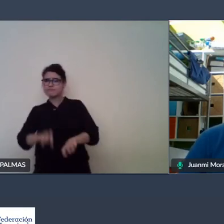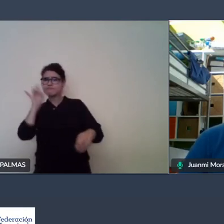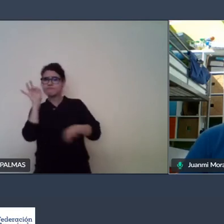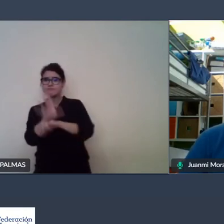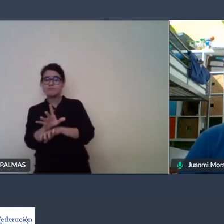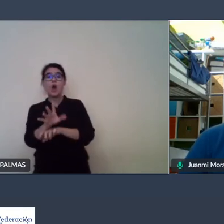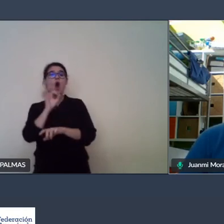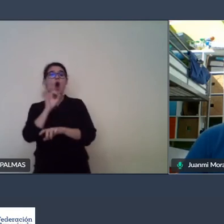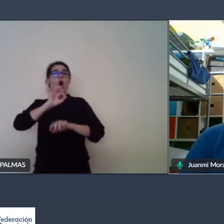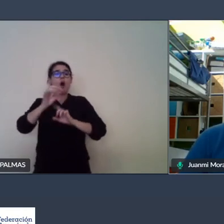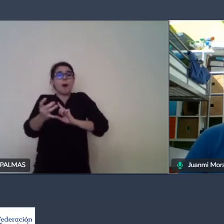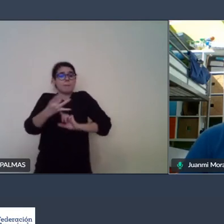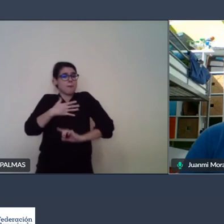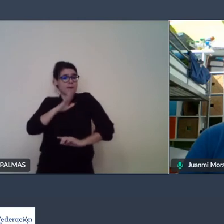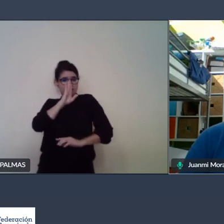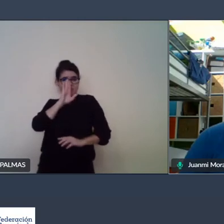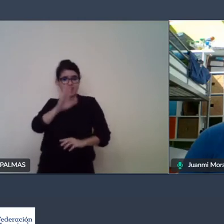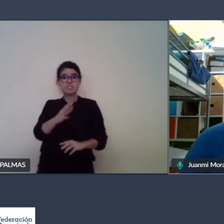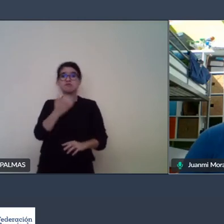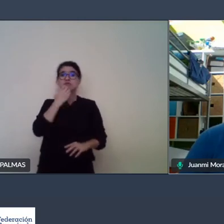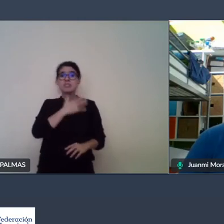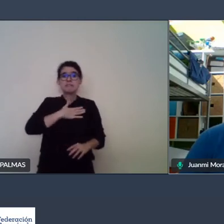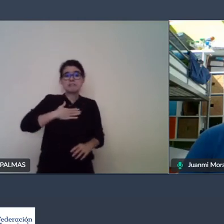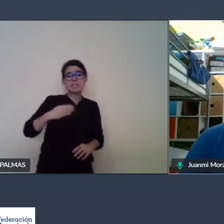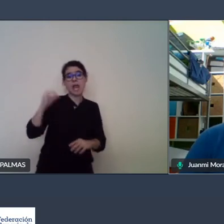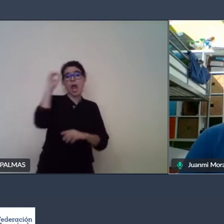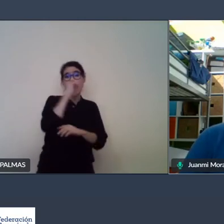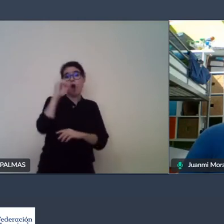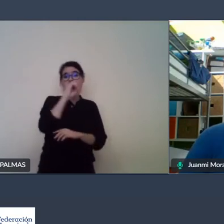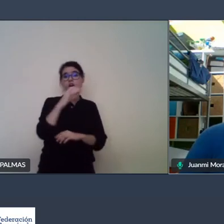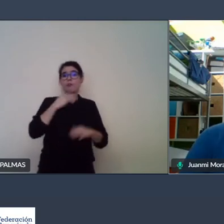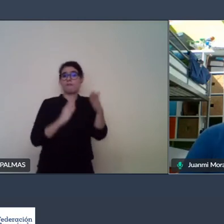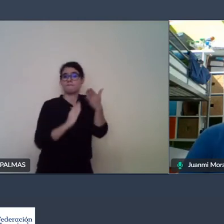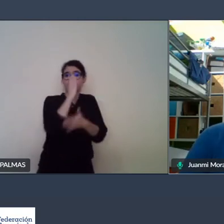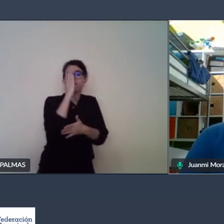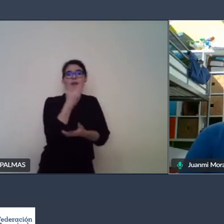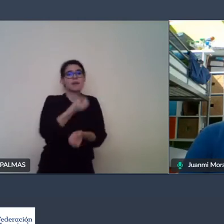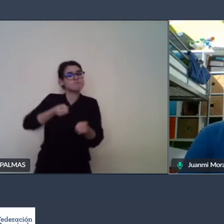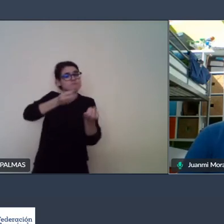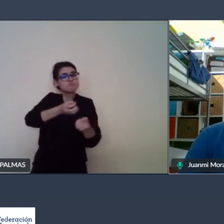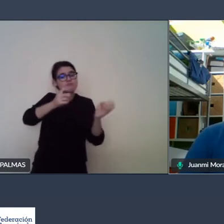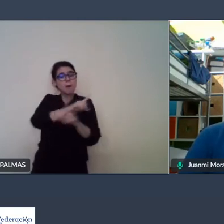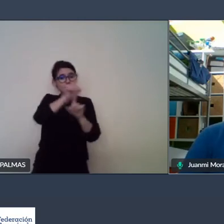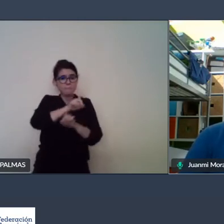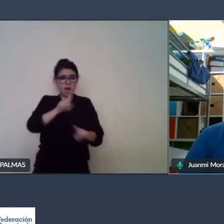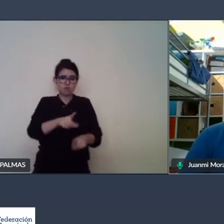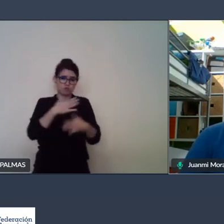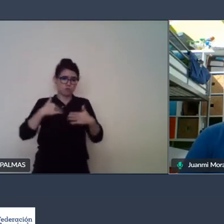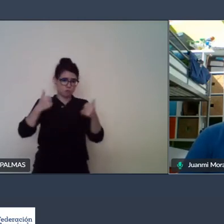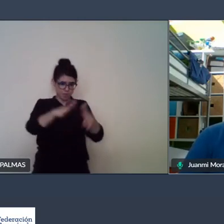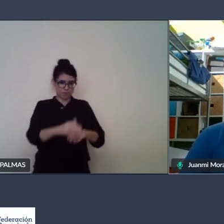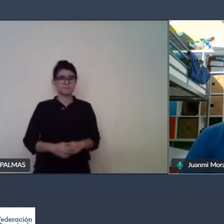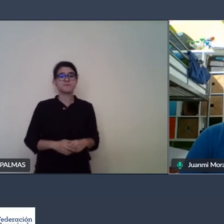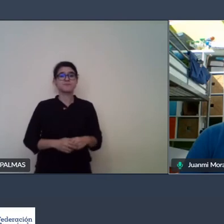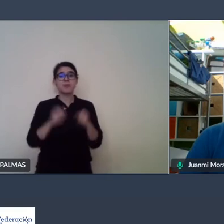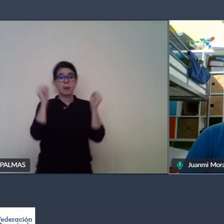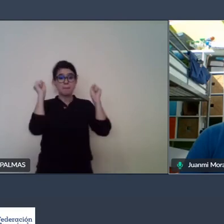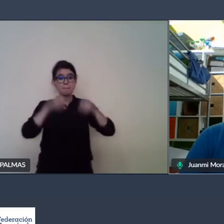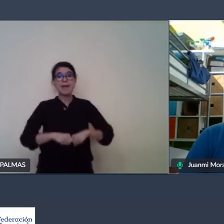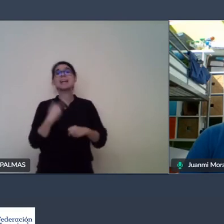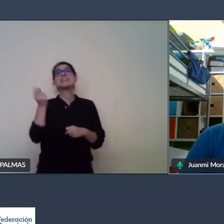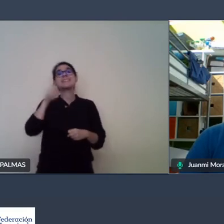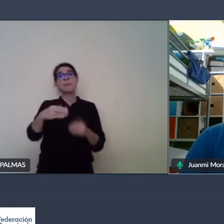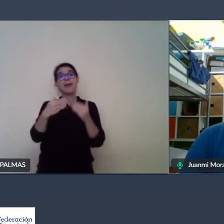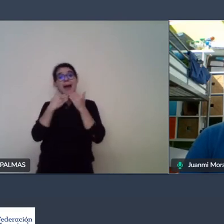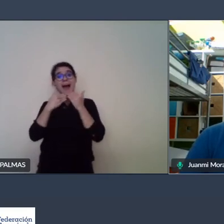si a Óscar le parece, pues le corto y le voy comentando las preguntas. Muchas gracias. Ah, perdón, también agradecer a SOR,